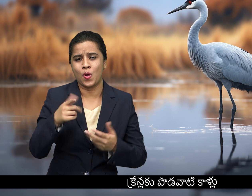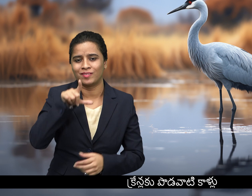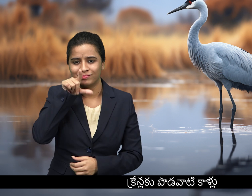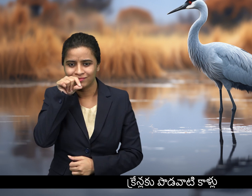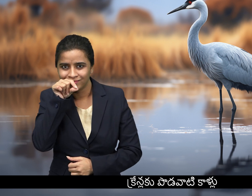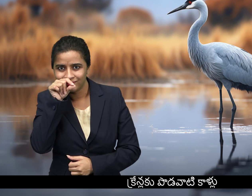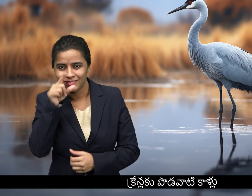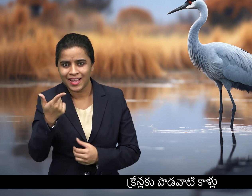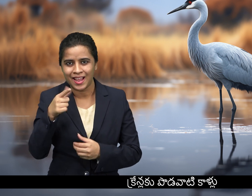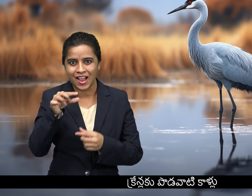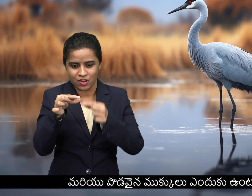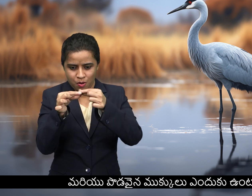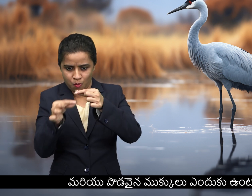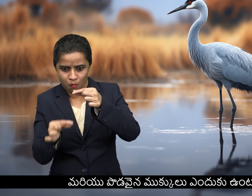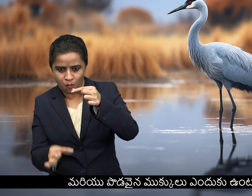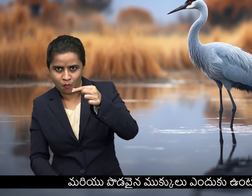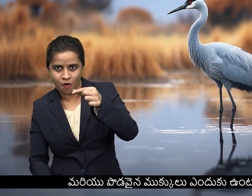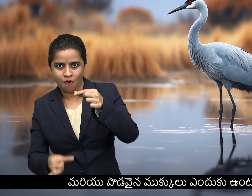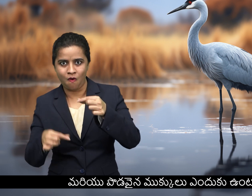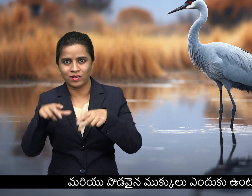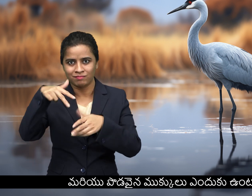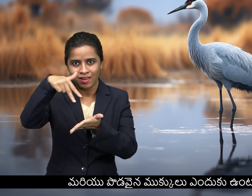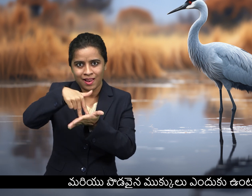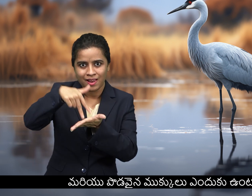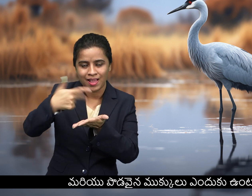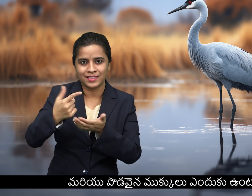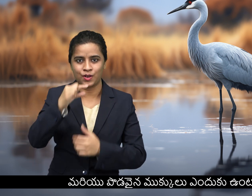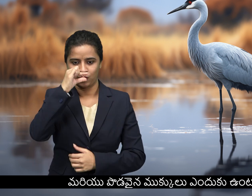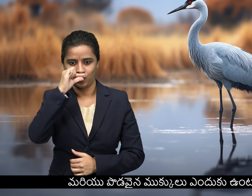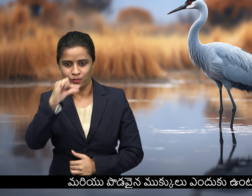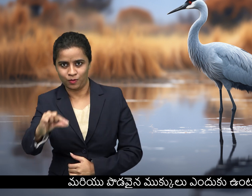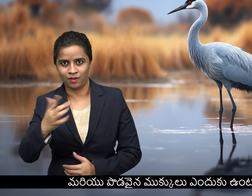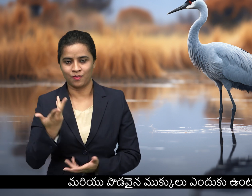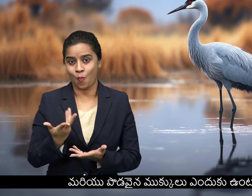క్రేన్లకు పొడవాటి కాళ్ళు మరియు పొడవైన ముక్కులు ఎందుకుంటాయి?